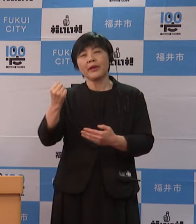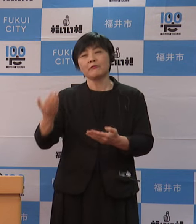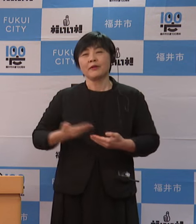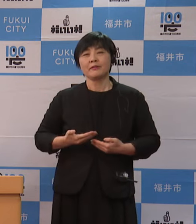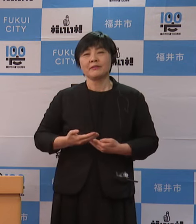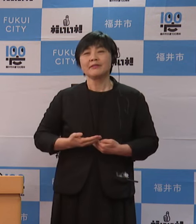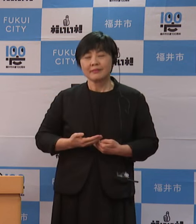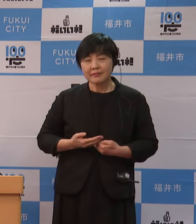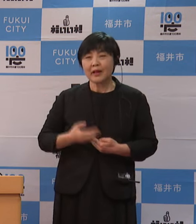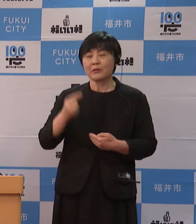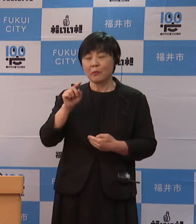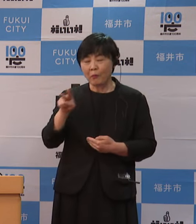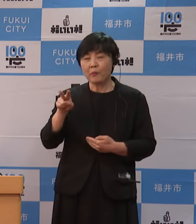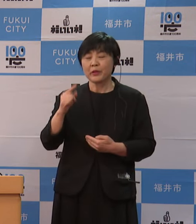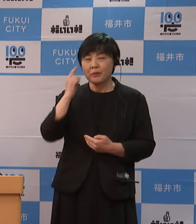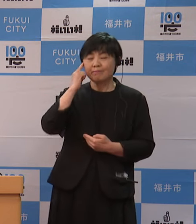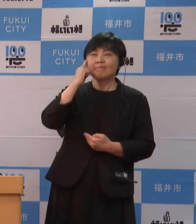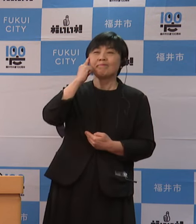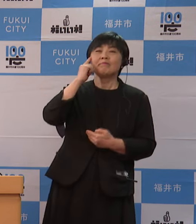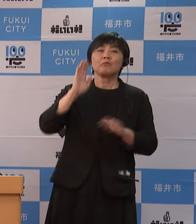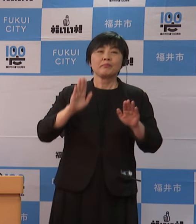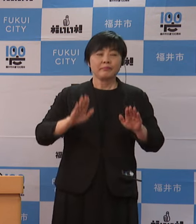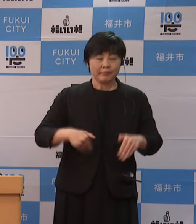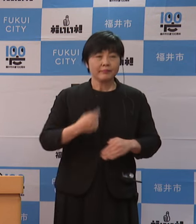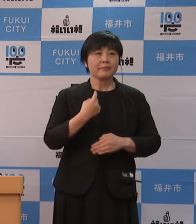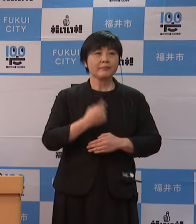私としては肌で感じておりました。